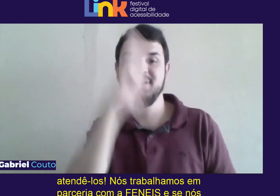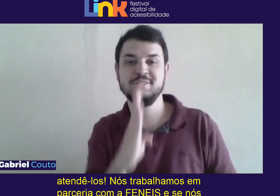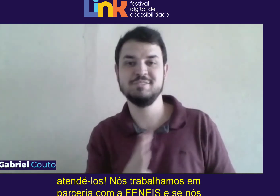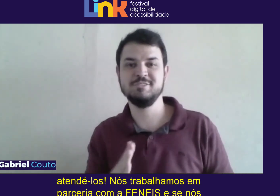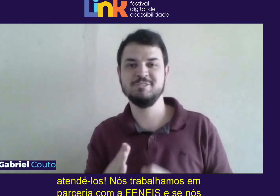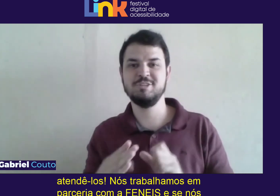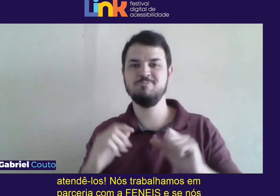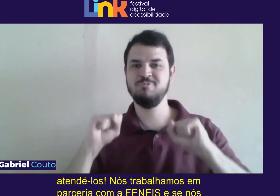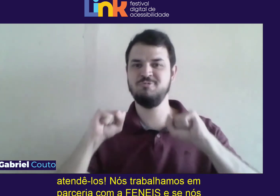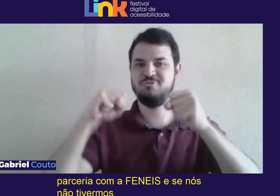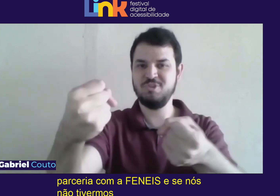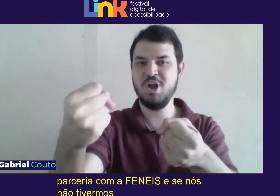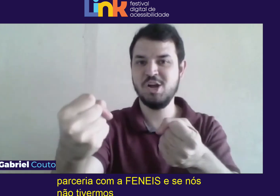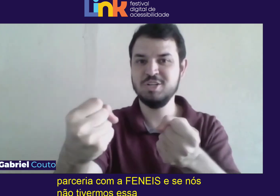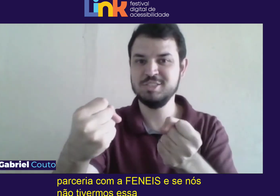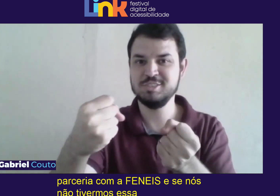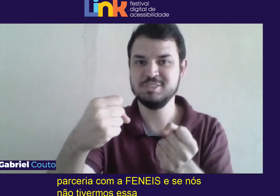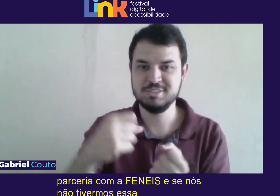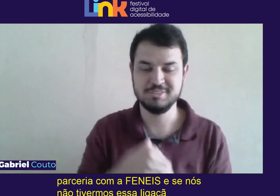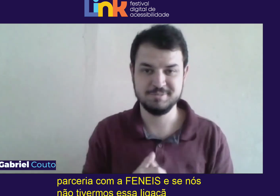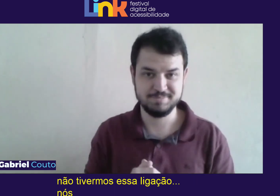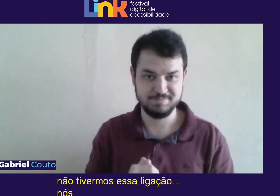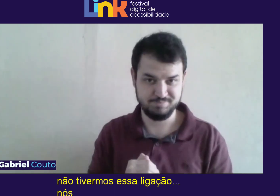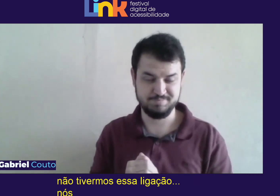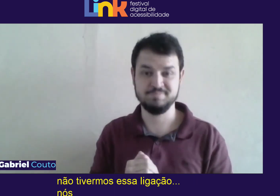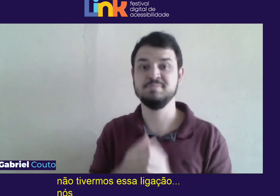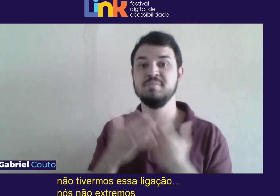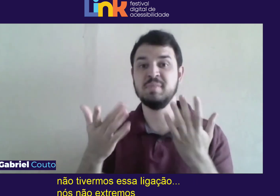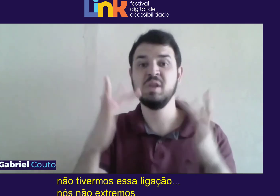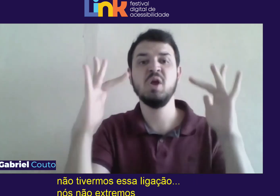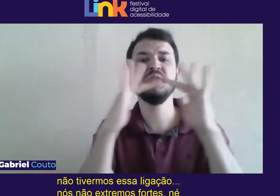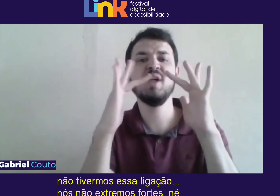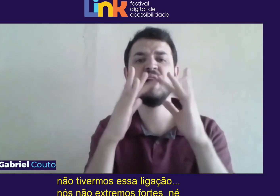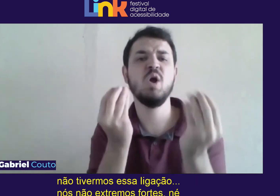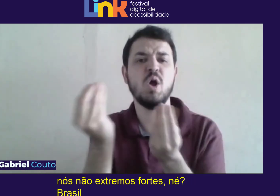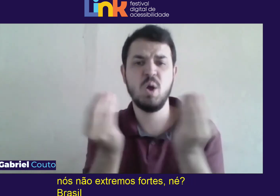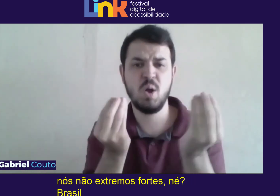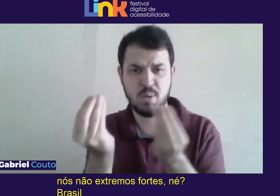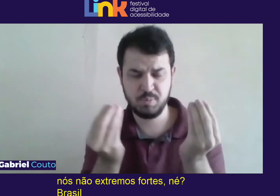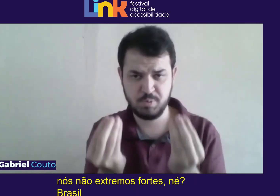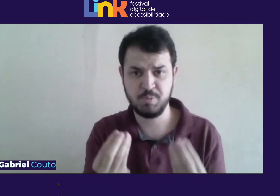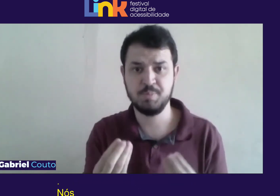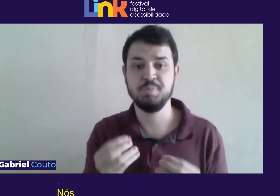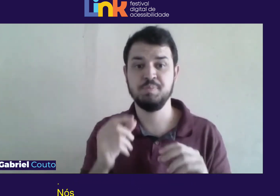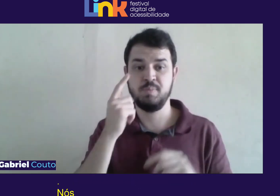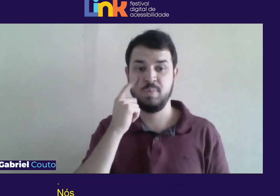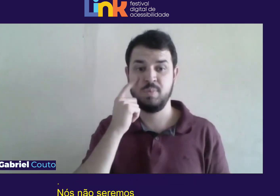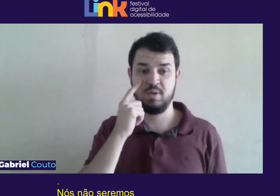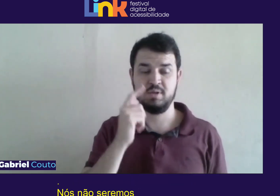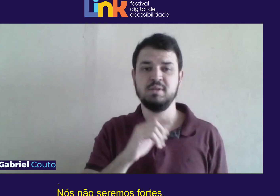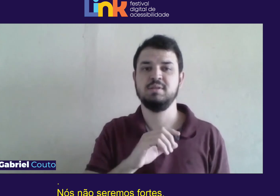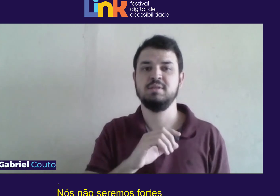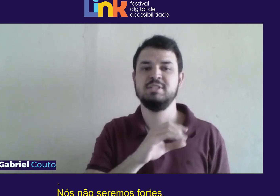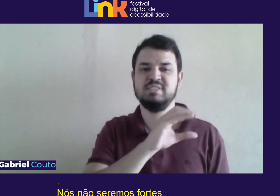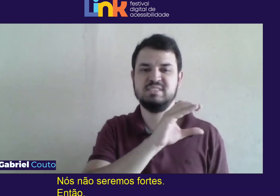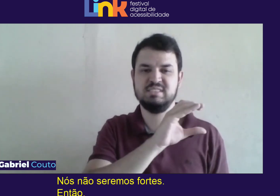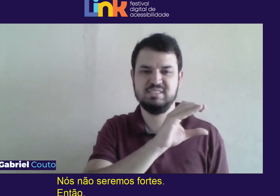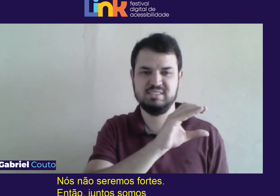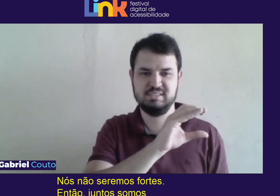nós não seremos fortes, né? Então, juntos somos mais fortes. E o nosso contato